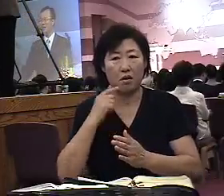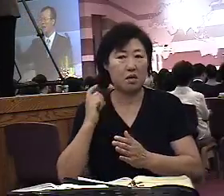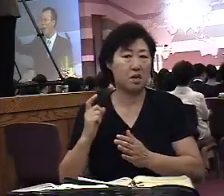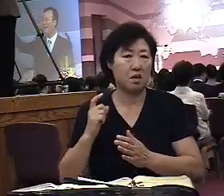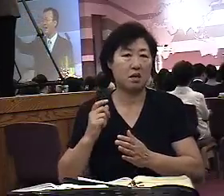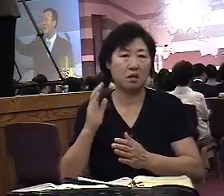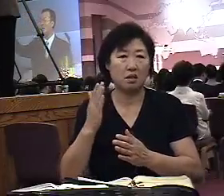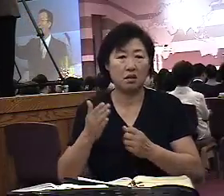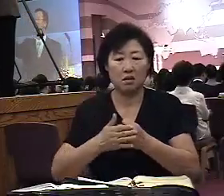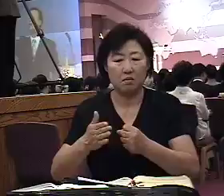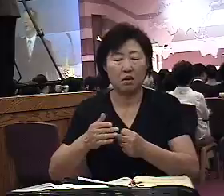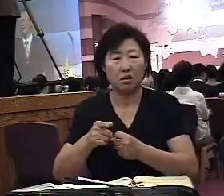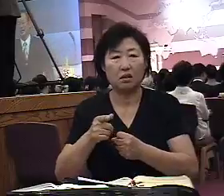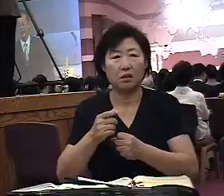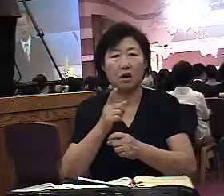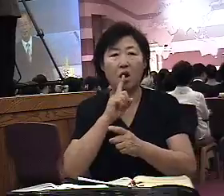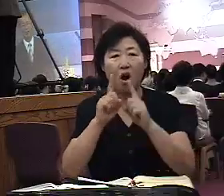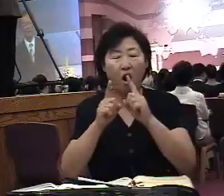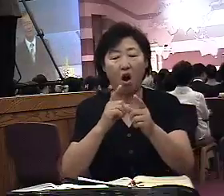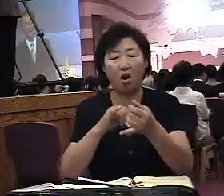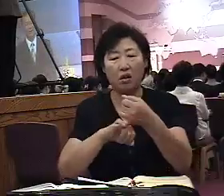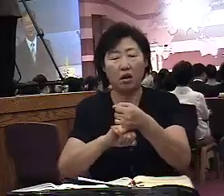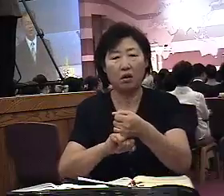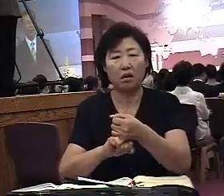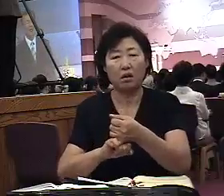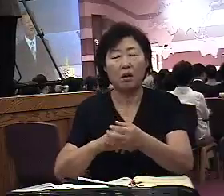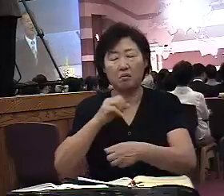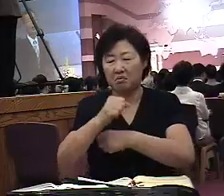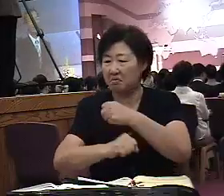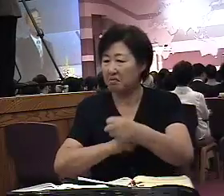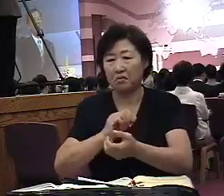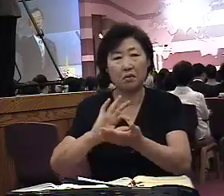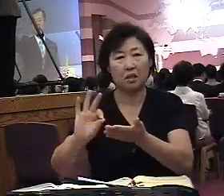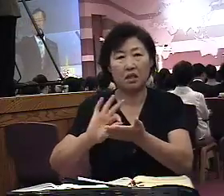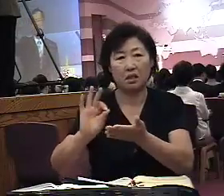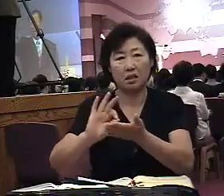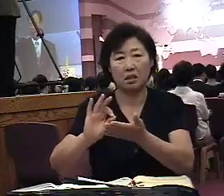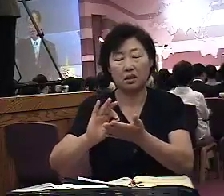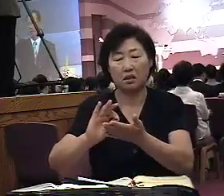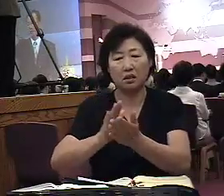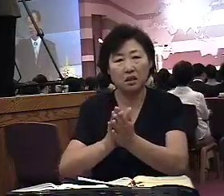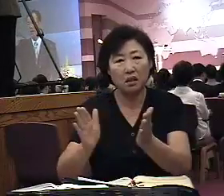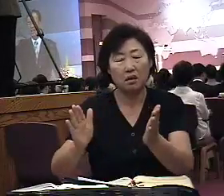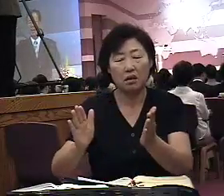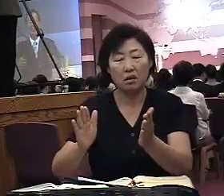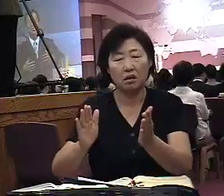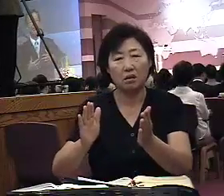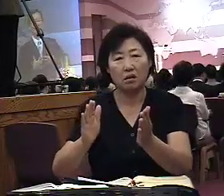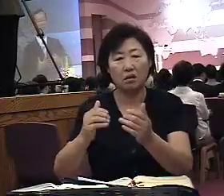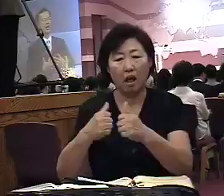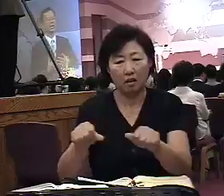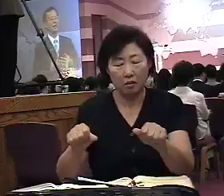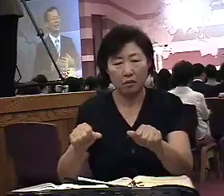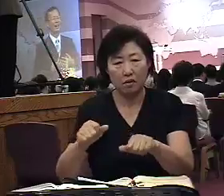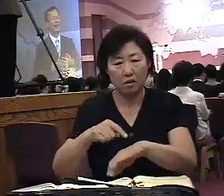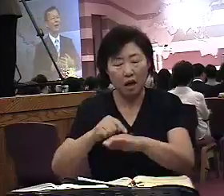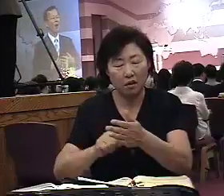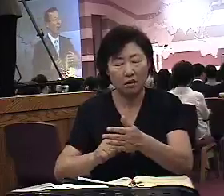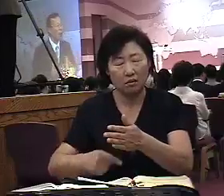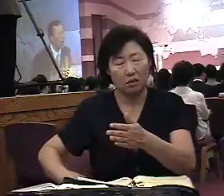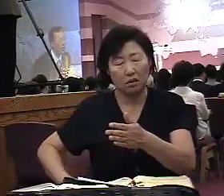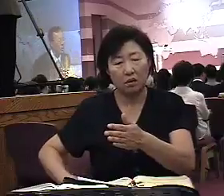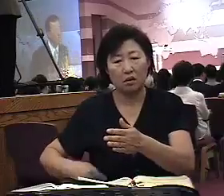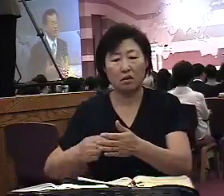곧아지면서 그 언약을 남용하기 시작합니다. 처음에는 그 언약을 남용하면서 깨트리면서 양심의 가책을